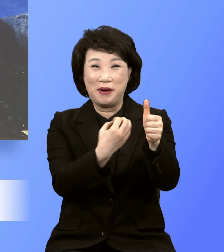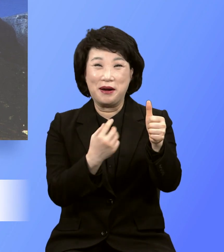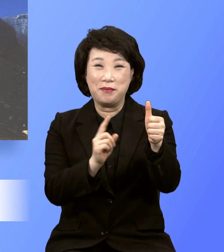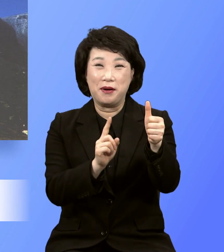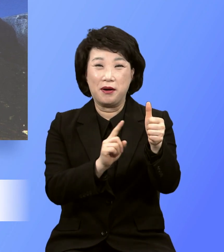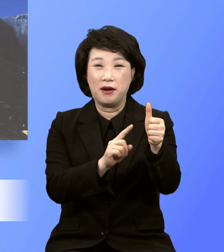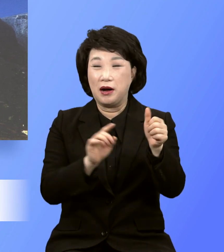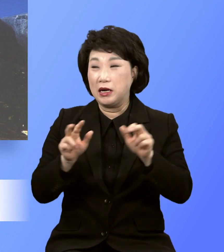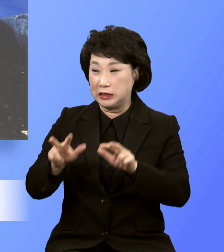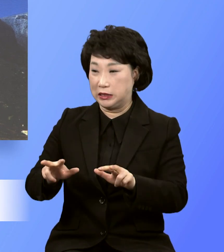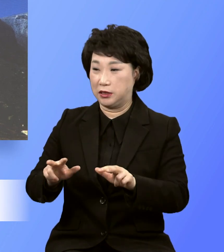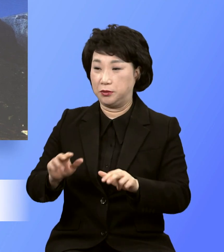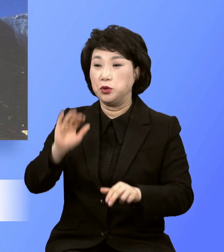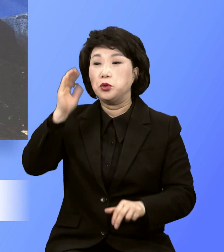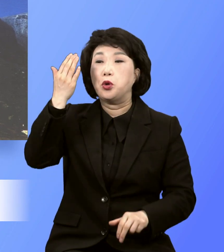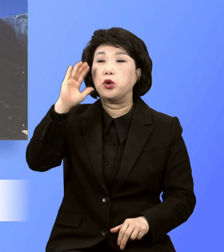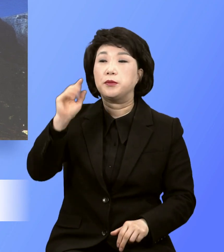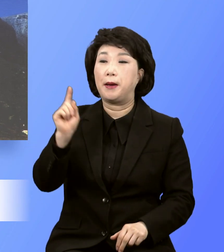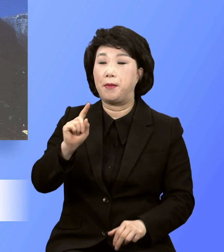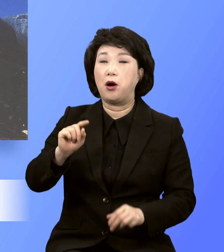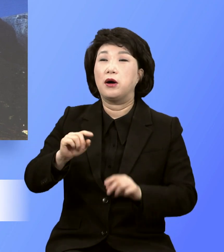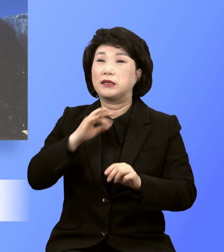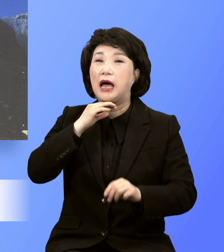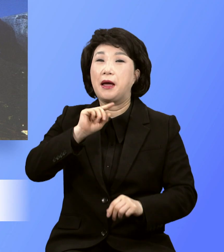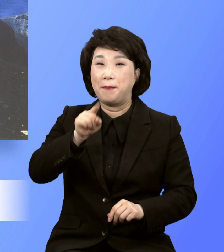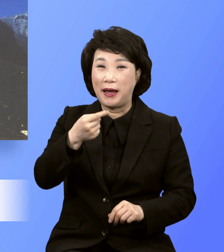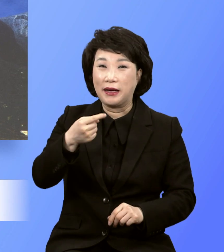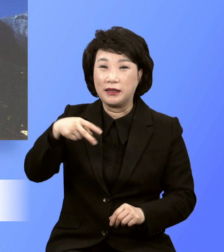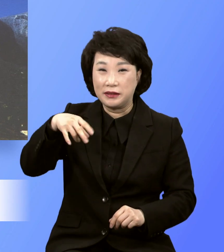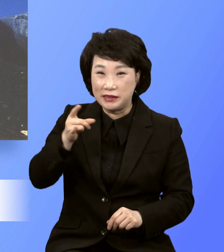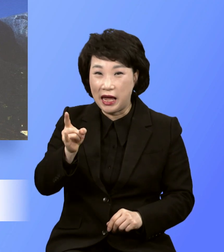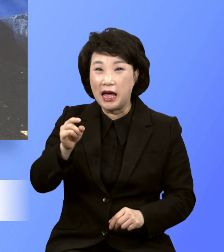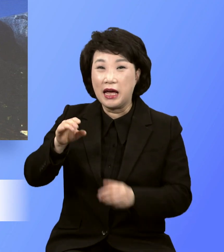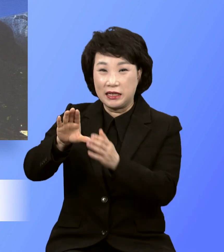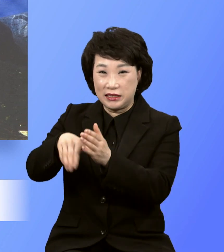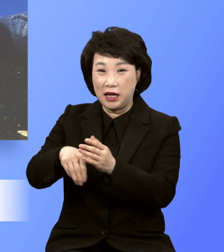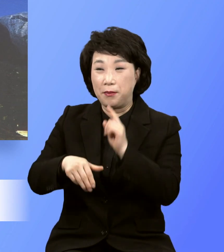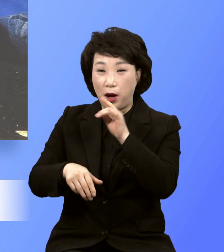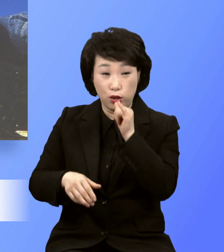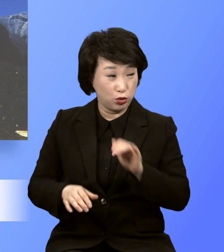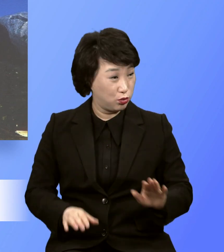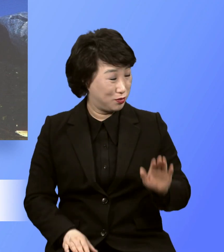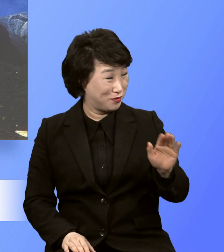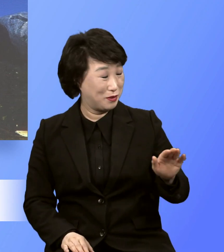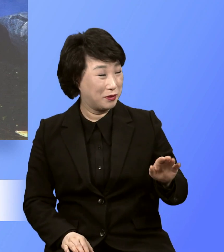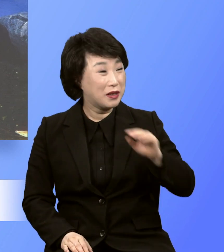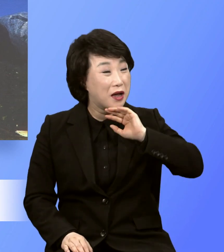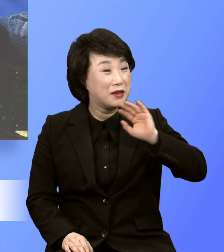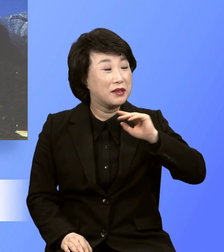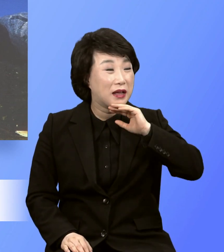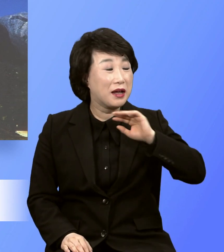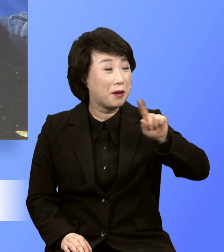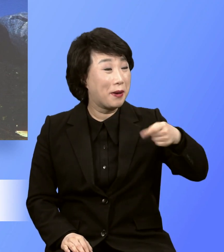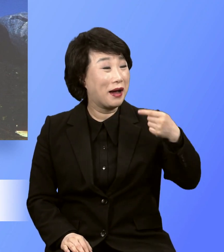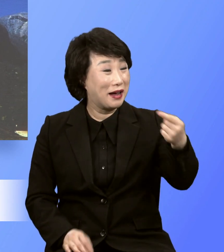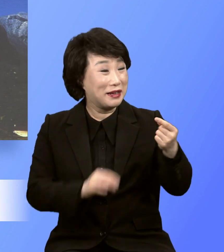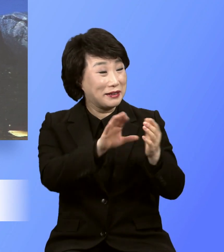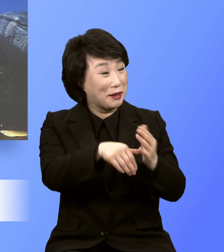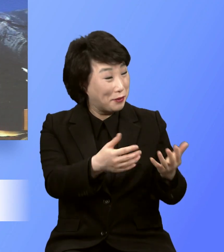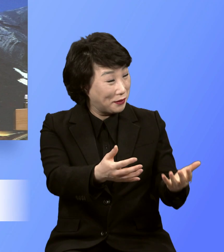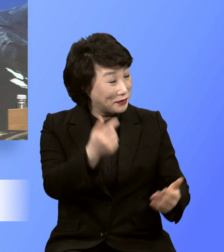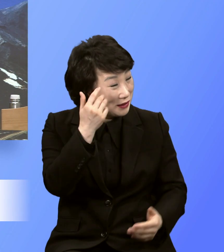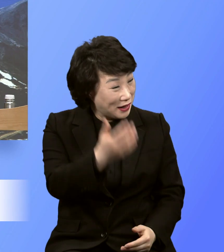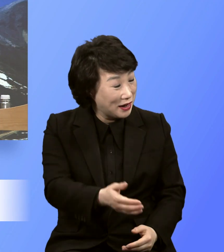하느냐. 지금은 100세 세대입니다. 그럼 100세 넘으면 어떡할 건데. 100세가